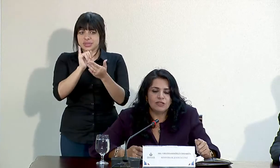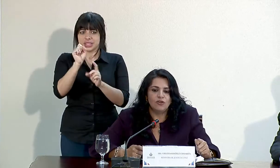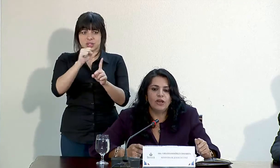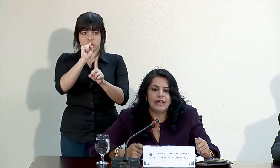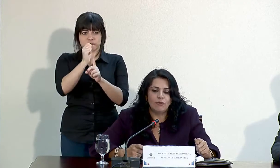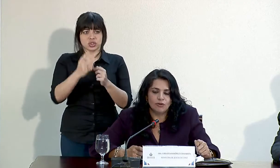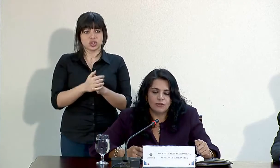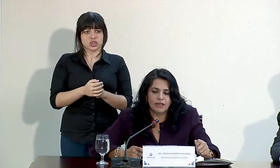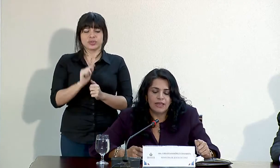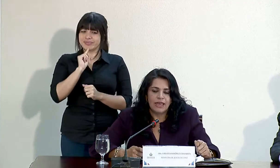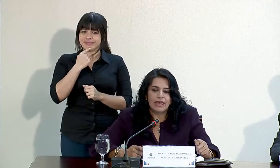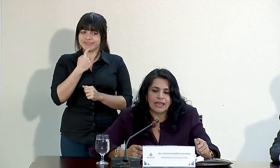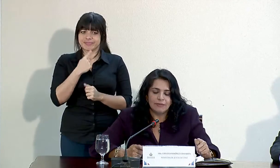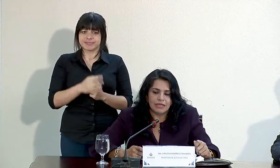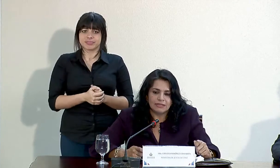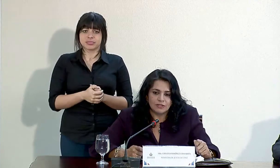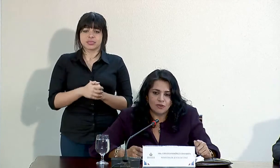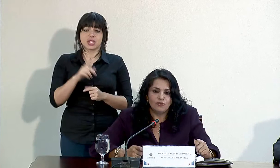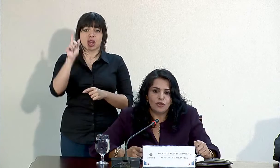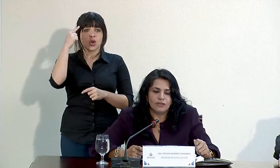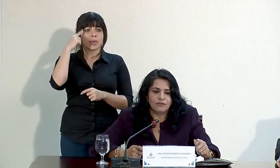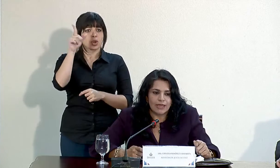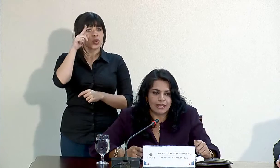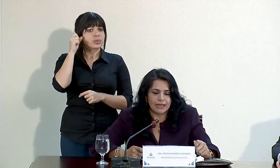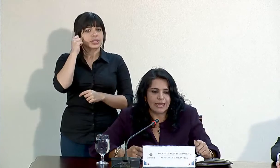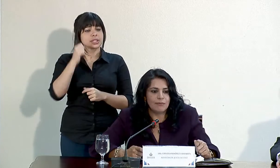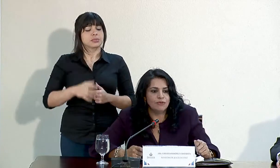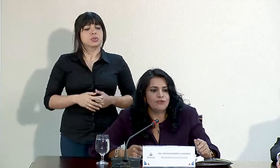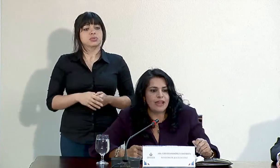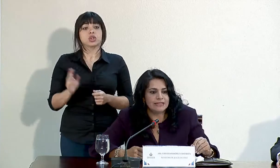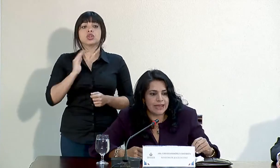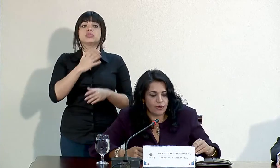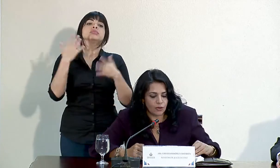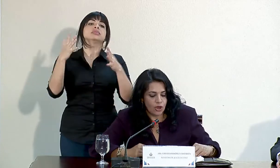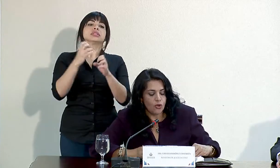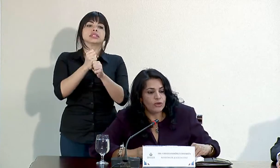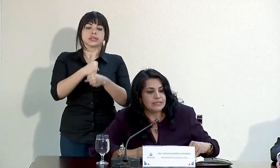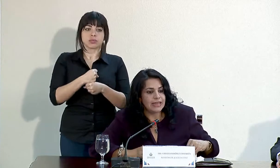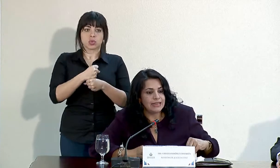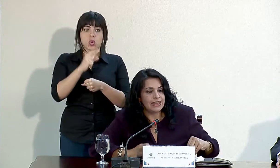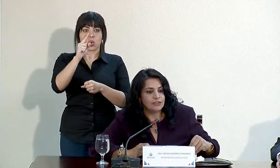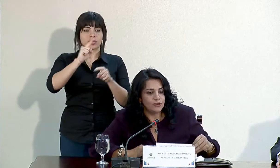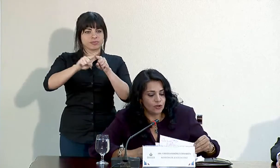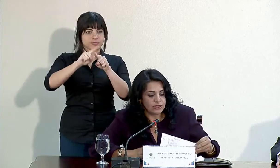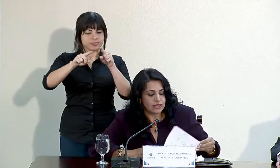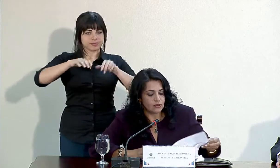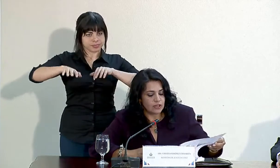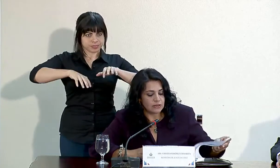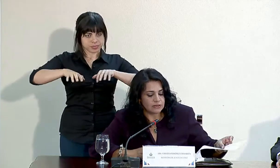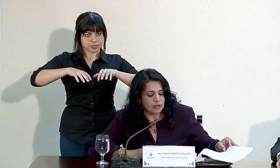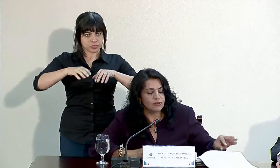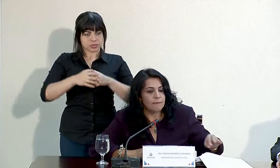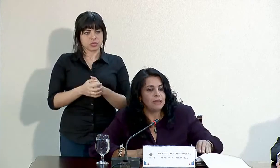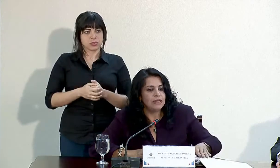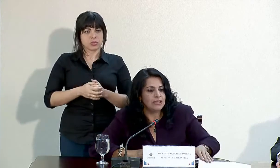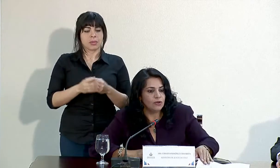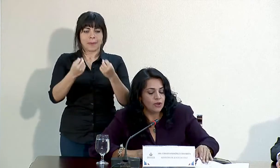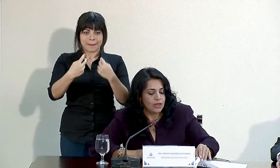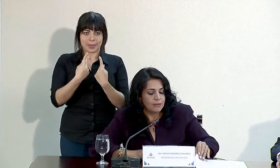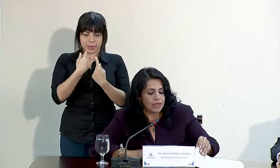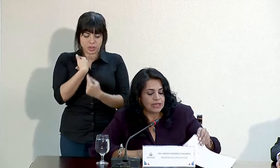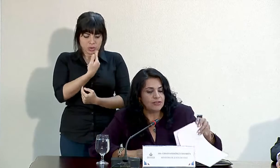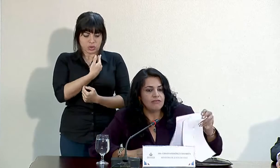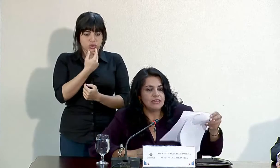esta situación gravosa la administración Solís Rivera? Hemos realizado una serie de acciones que nos han